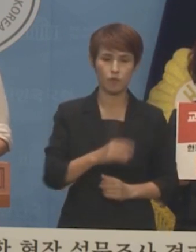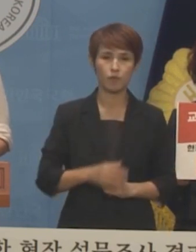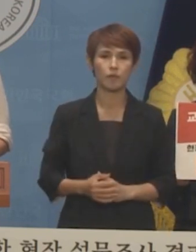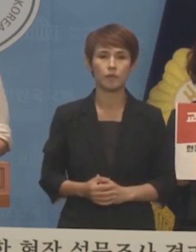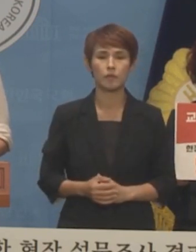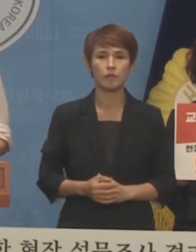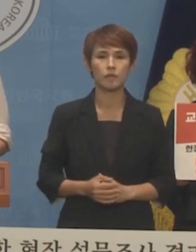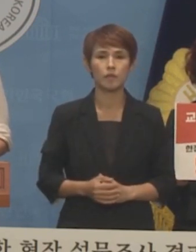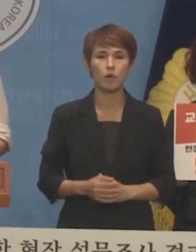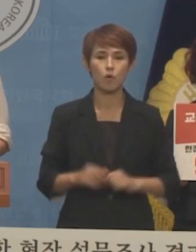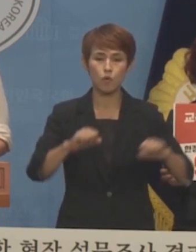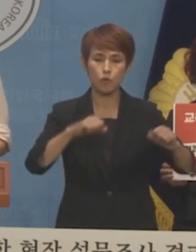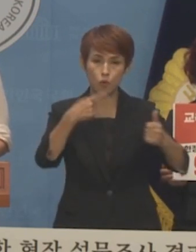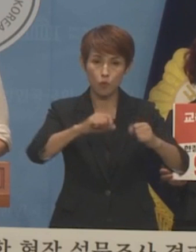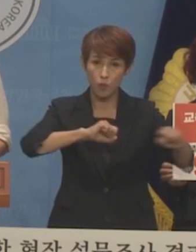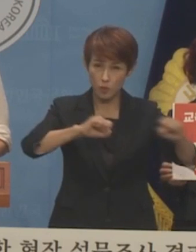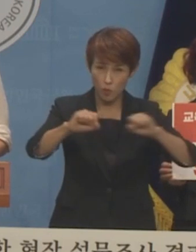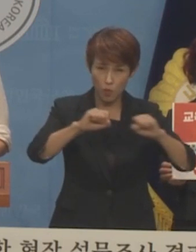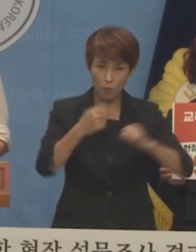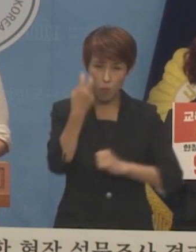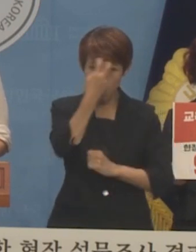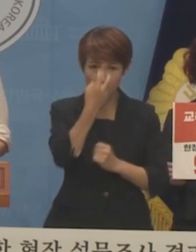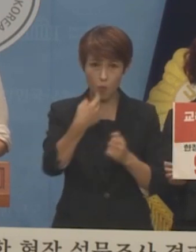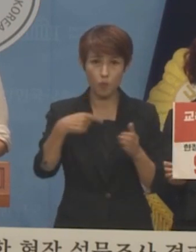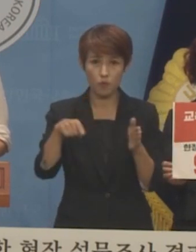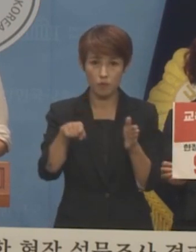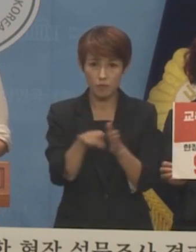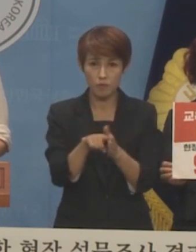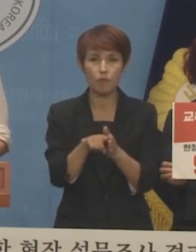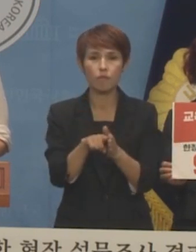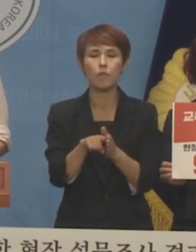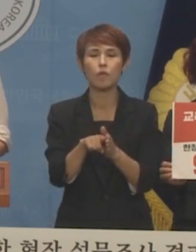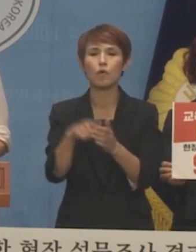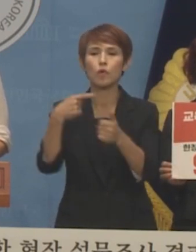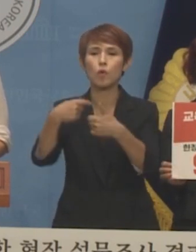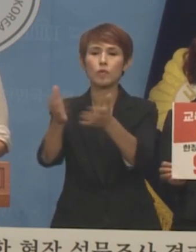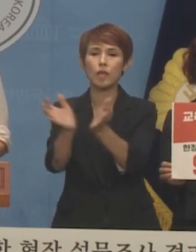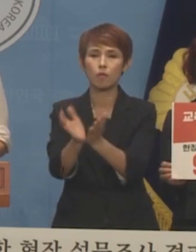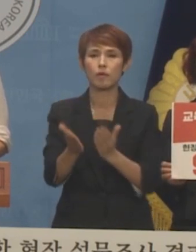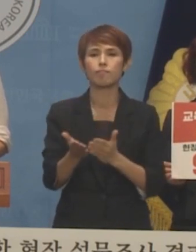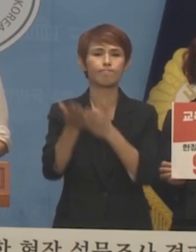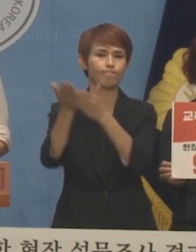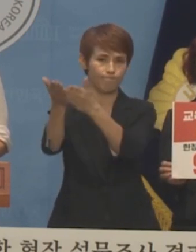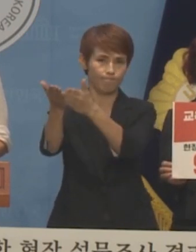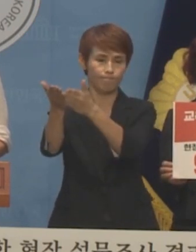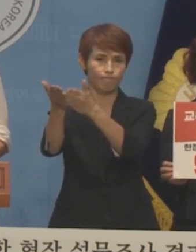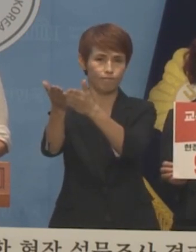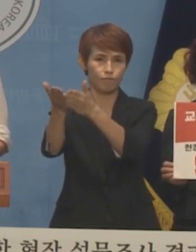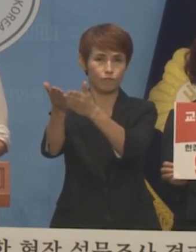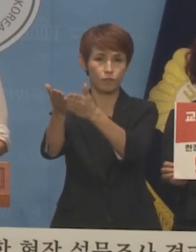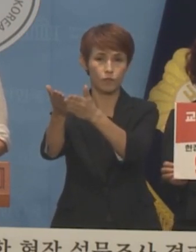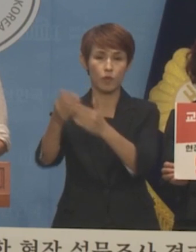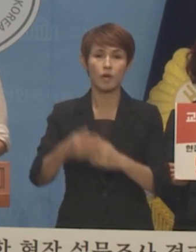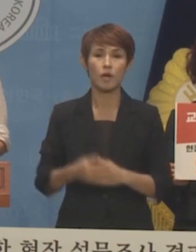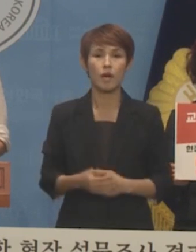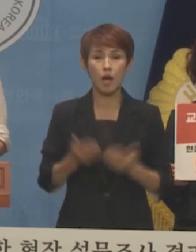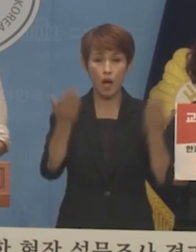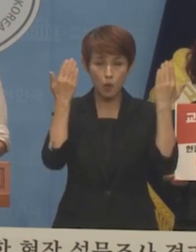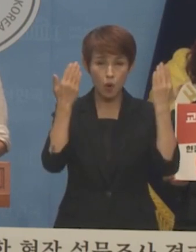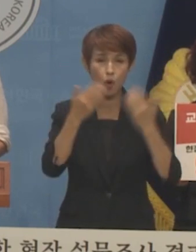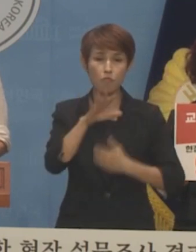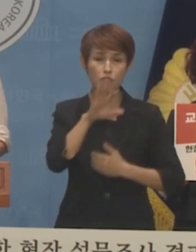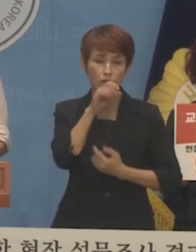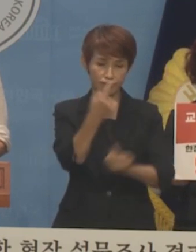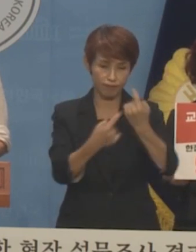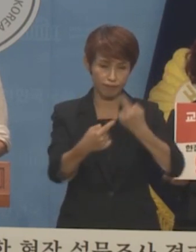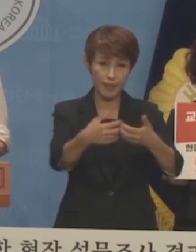교육활동 보호 조치들의 현장 적합성을 높이기 위해 교육당국에 다음과 같이 요구합니다. 첫째, 학교 민원대응팀